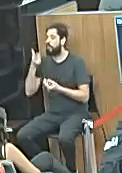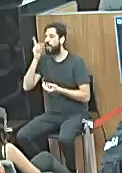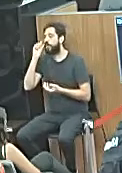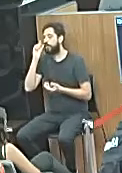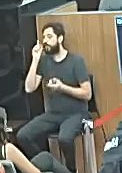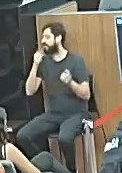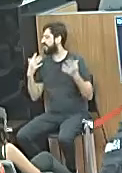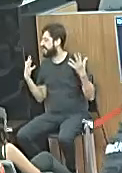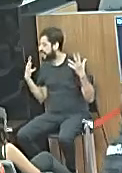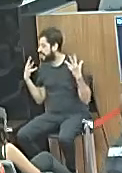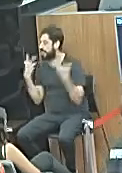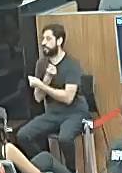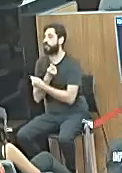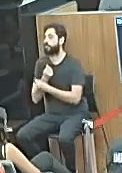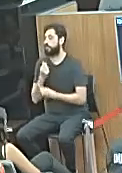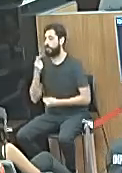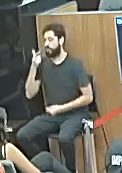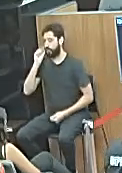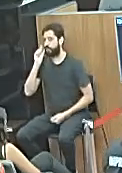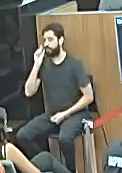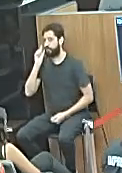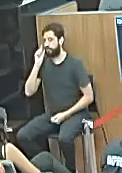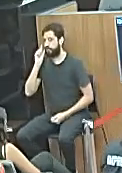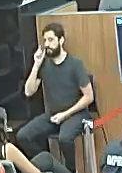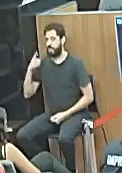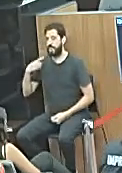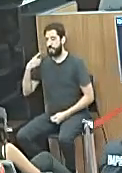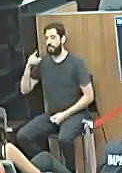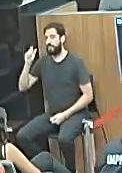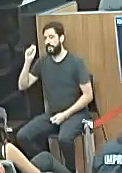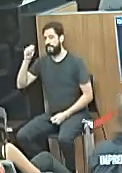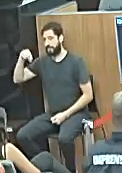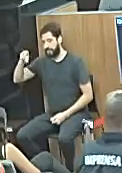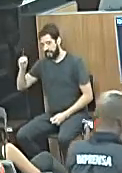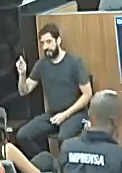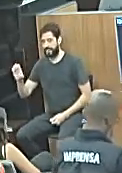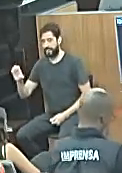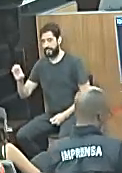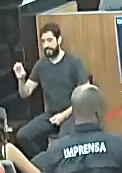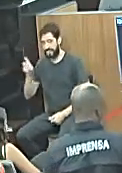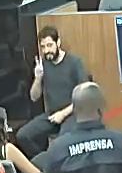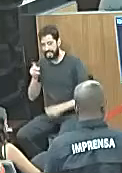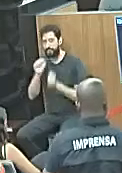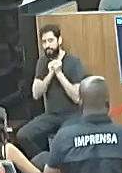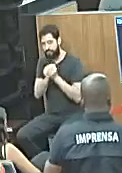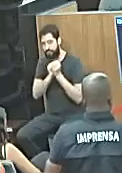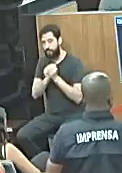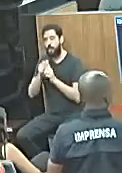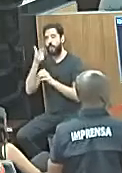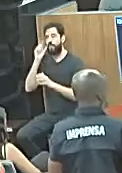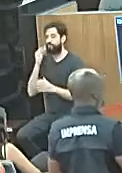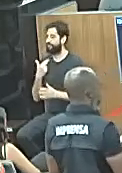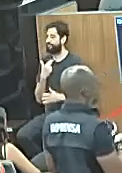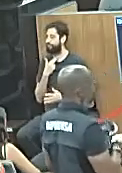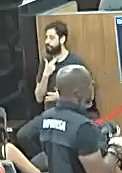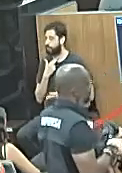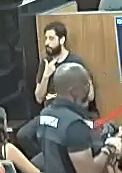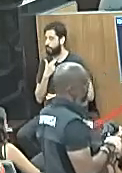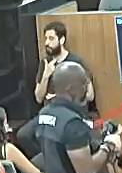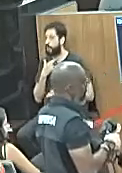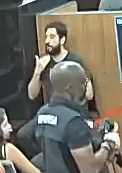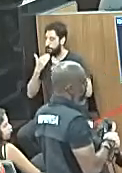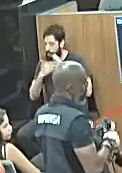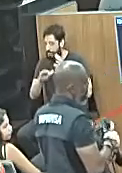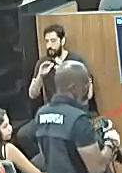lindo dia de ontem o deputado andré que sempre está lá conosco não vale não pôde ontem mandou sua